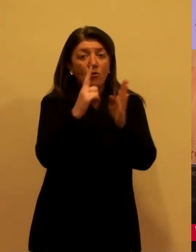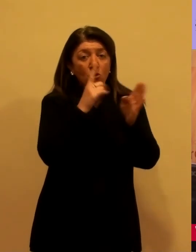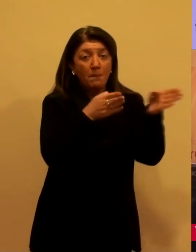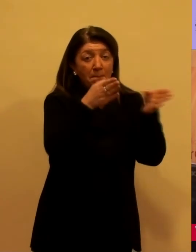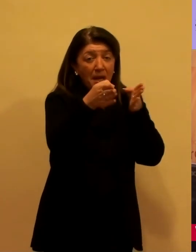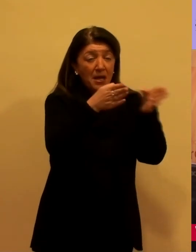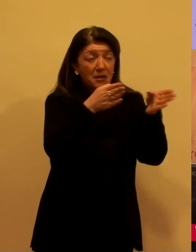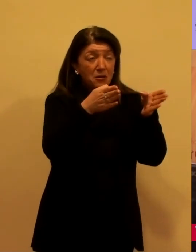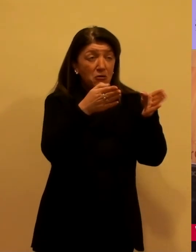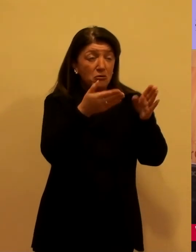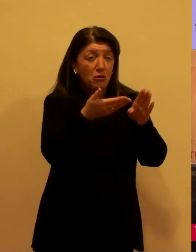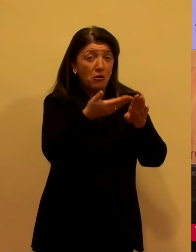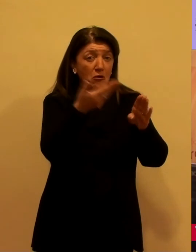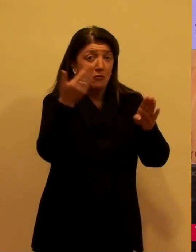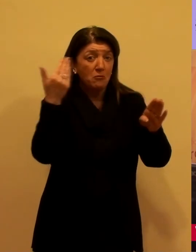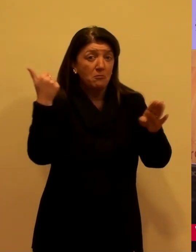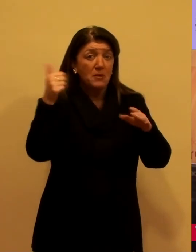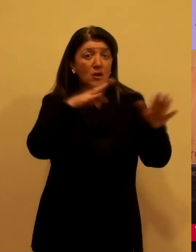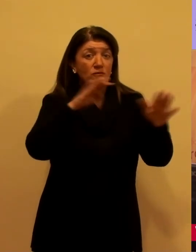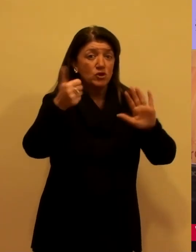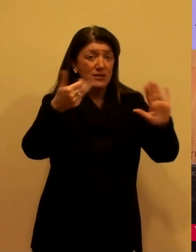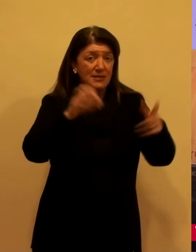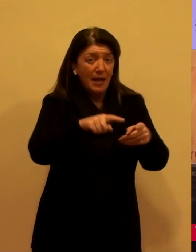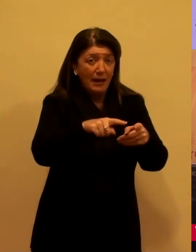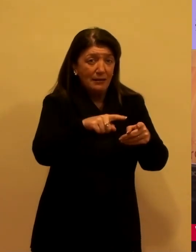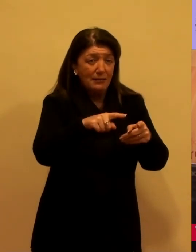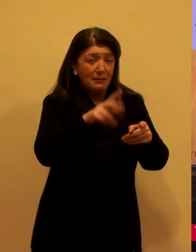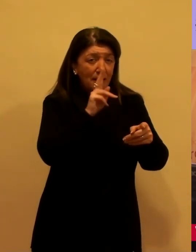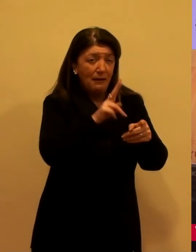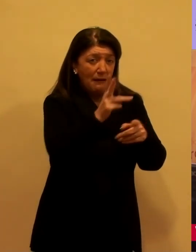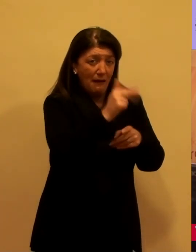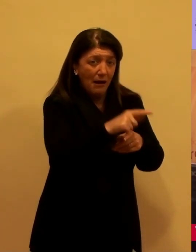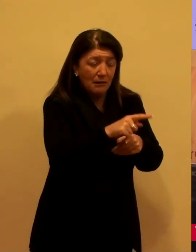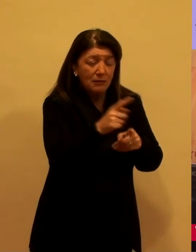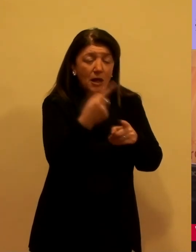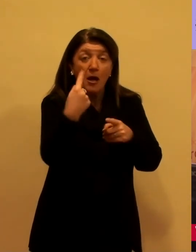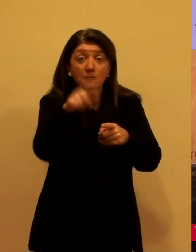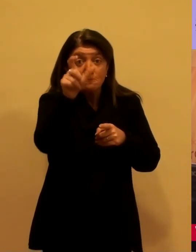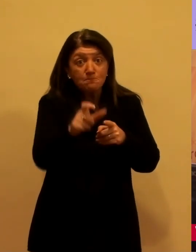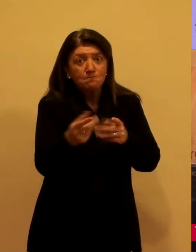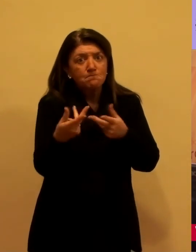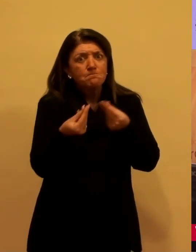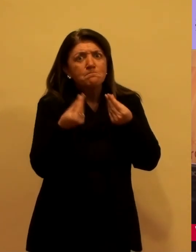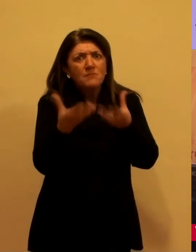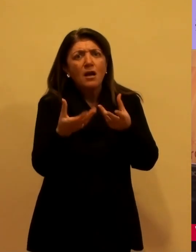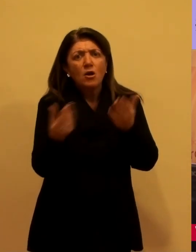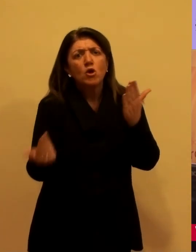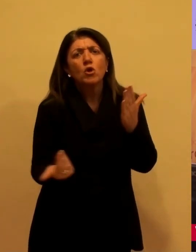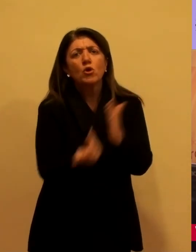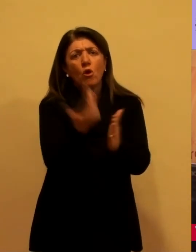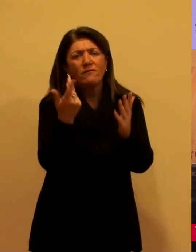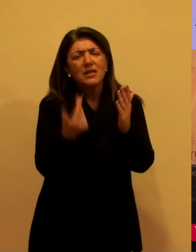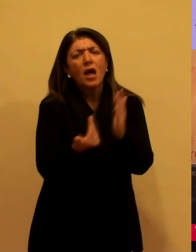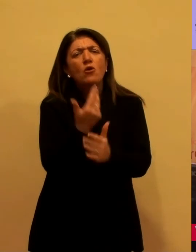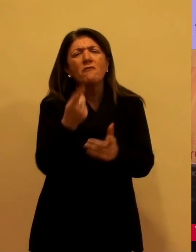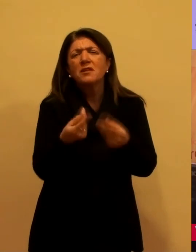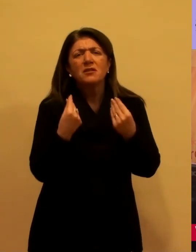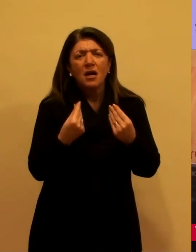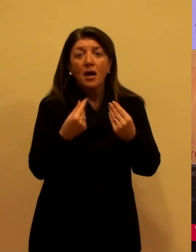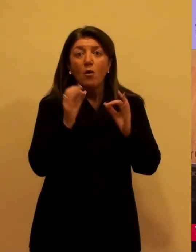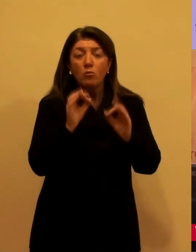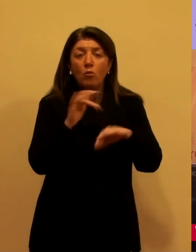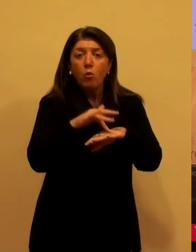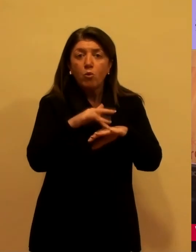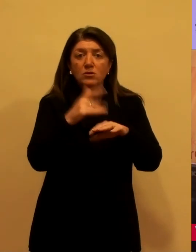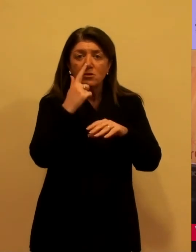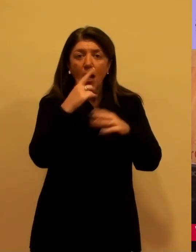si parla dell'inizio degli anni 60. La novità consisteva appunto nell'utilizzare materiali